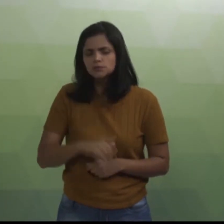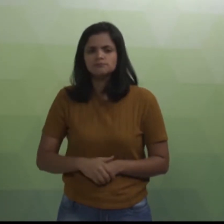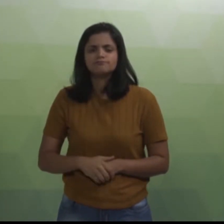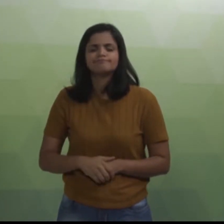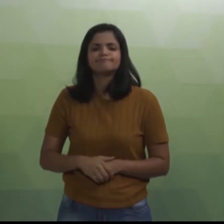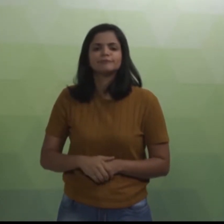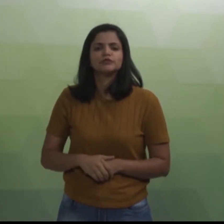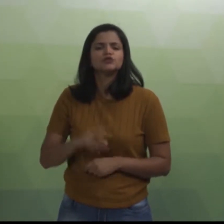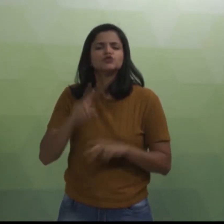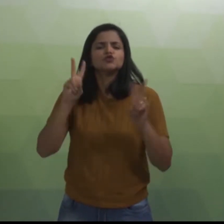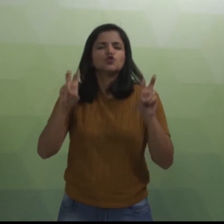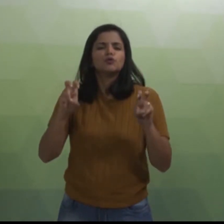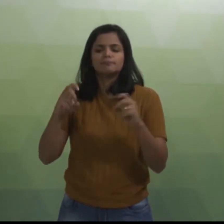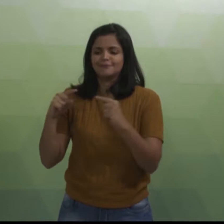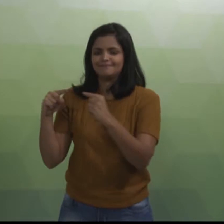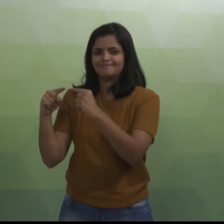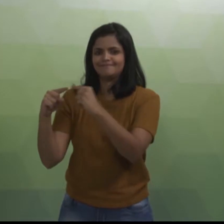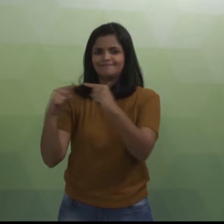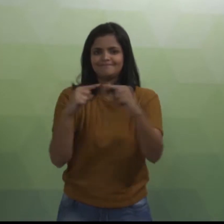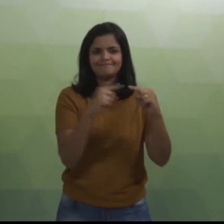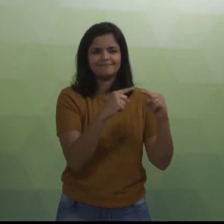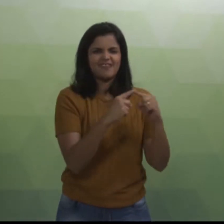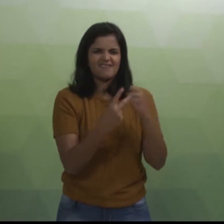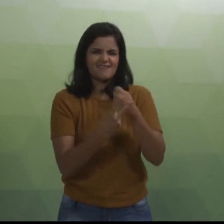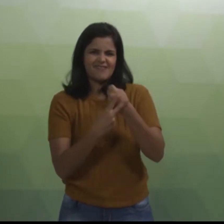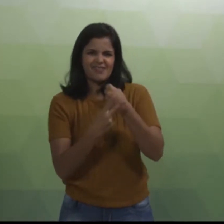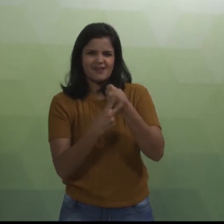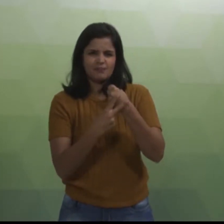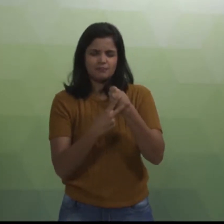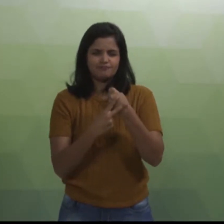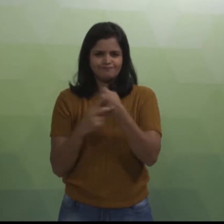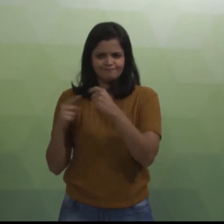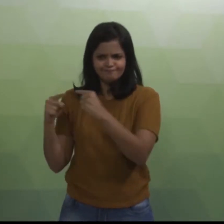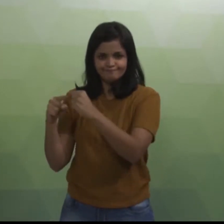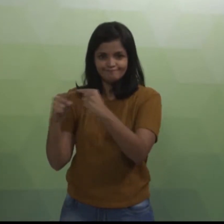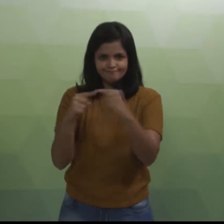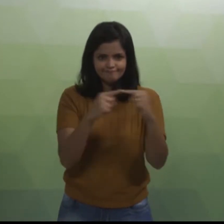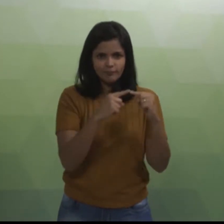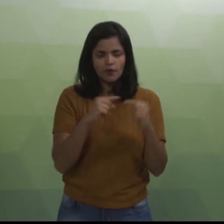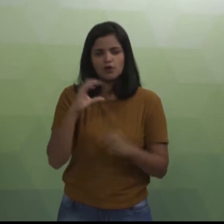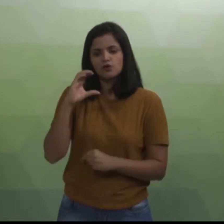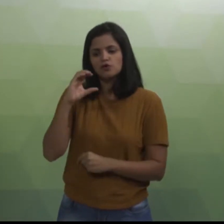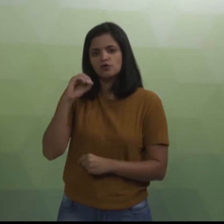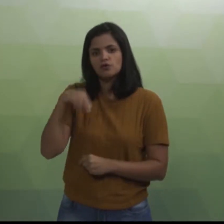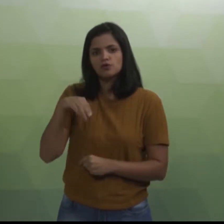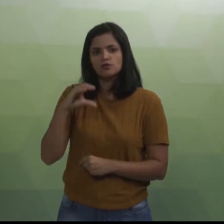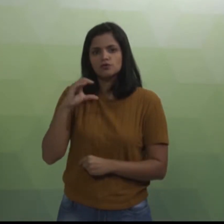pessoa, número, e há essa concordância verbal.